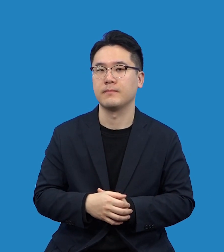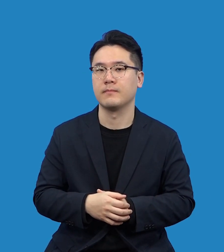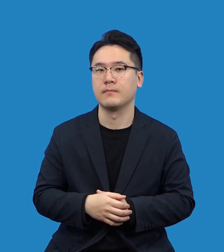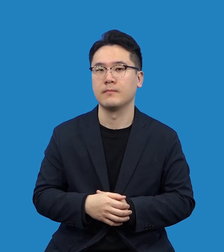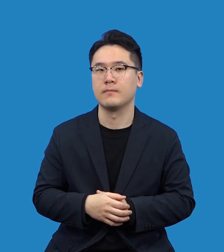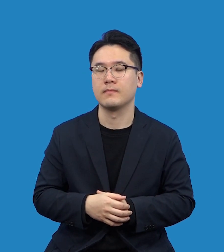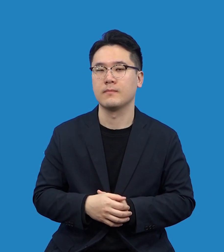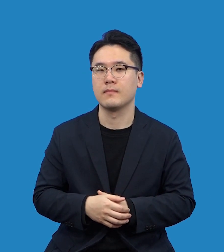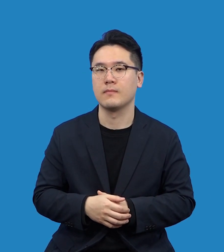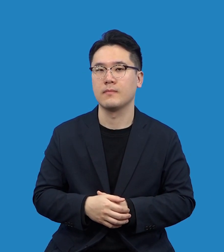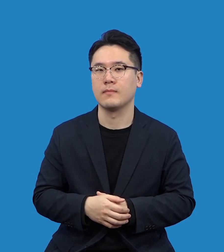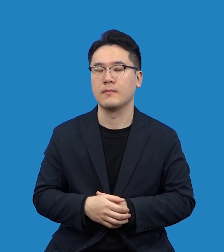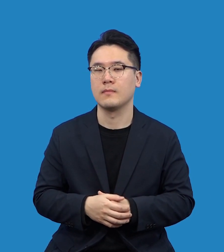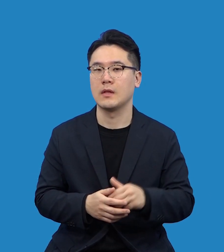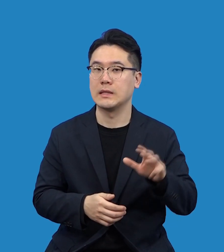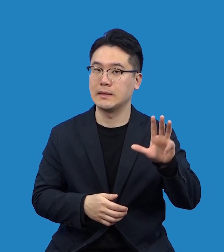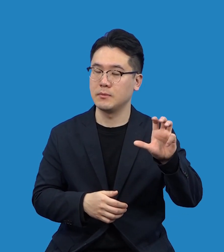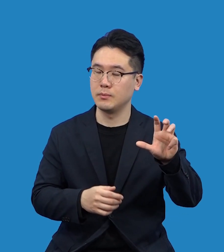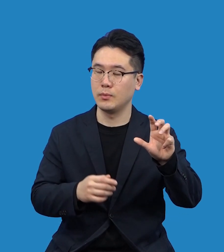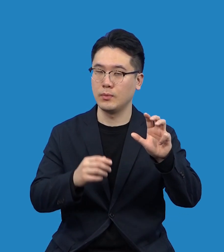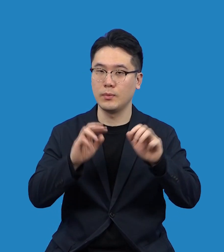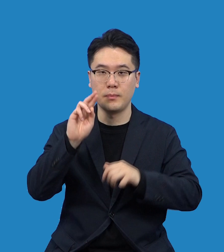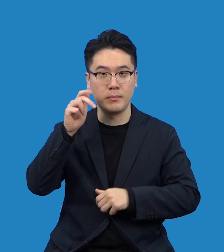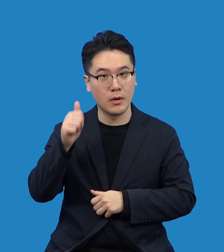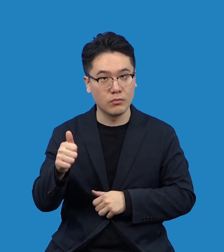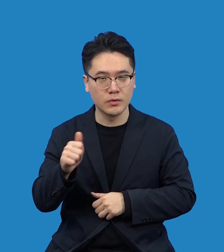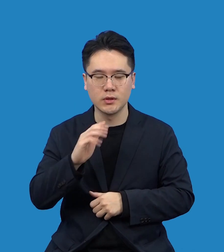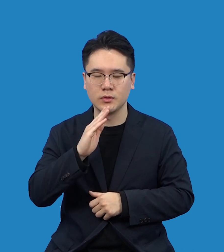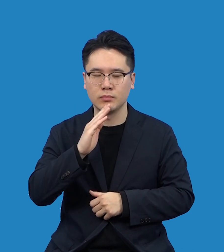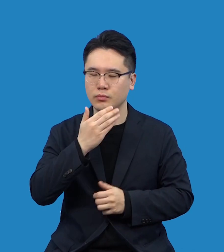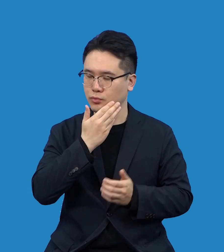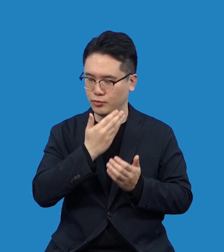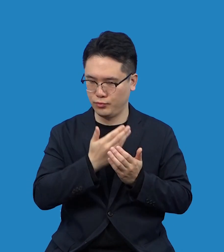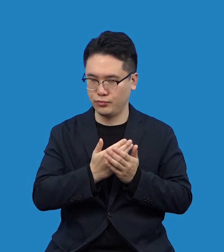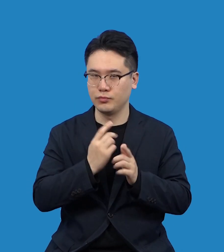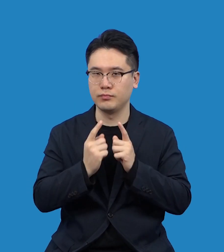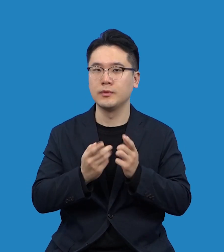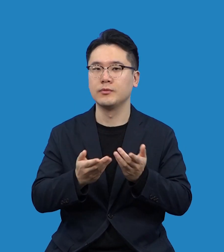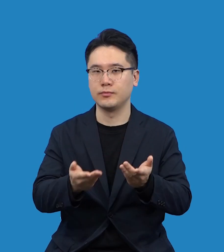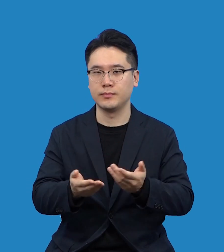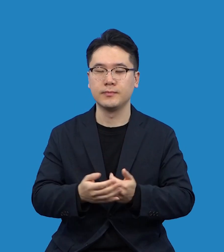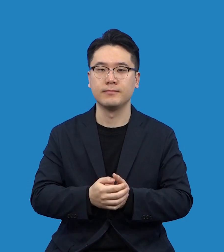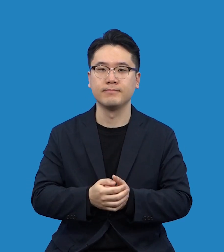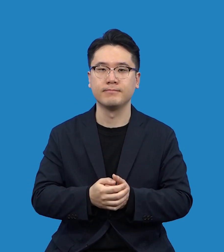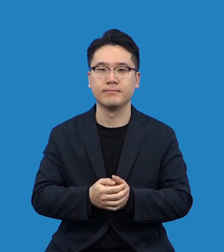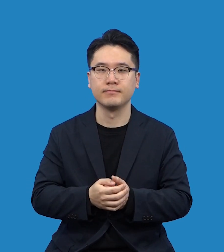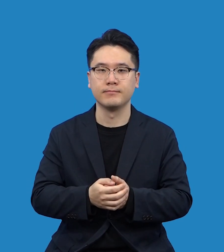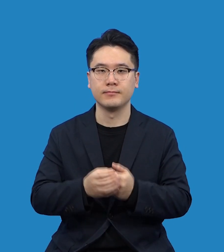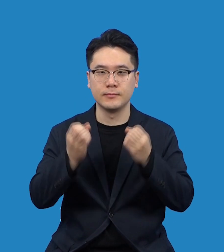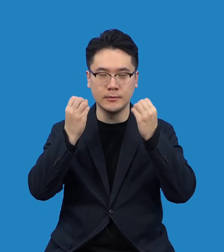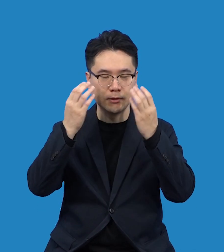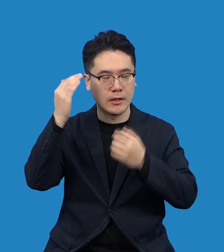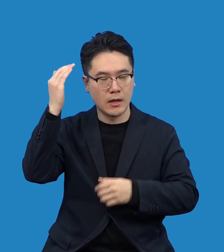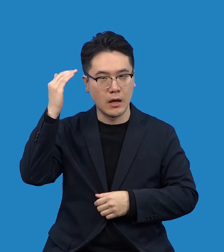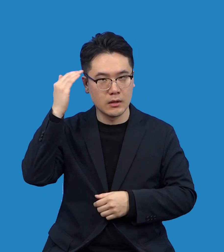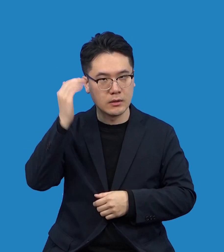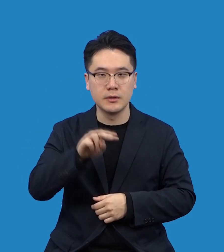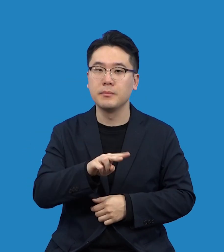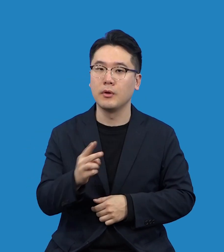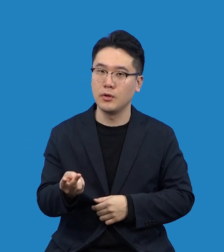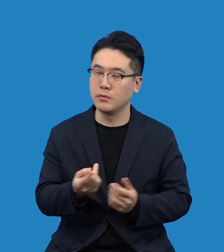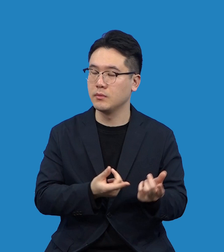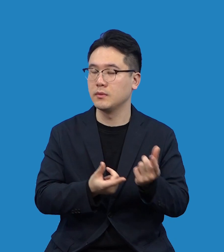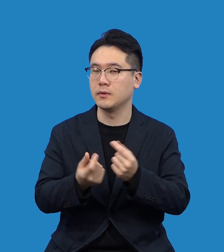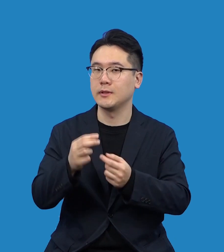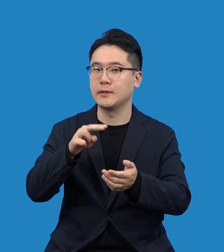35절에 바울은 매우 중요한 말을 우리에게 합니다. 새한글 번역, 쉬운 번역인데 우리 함께